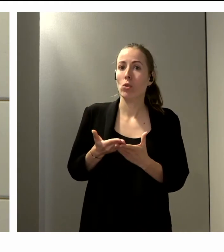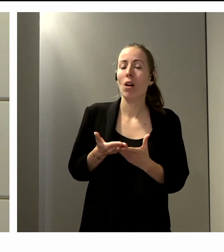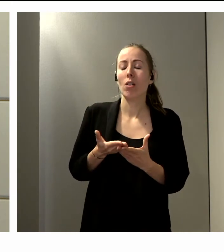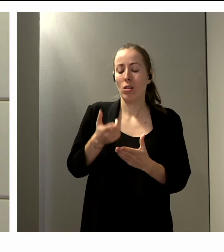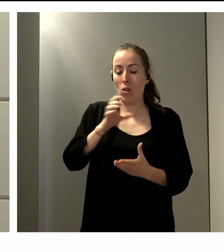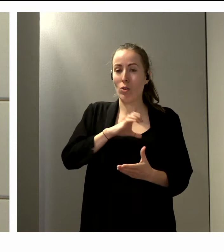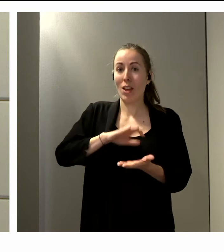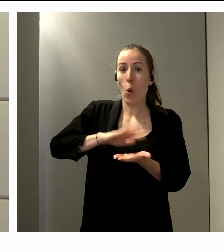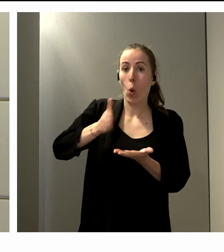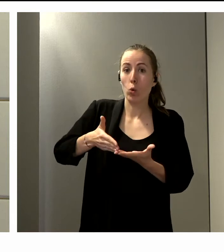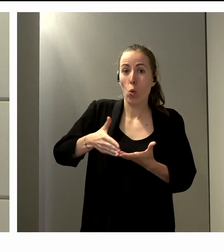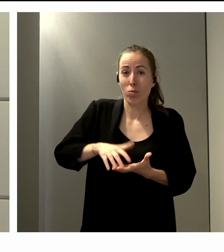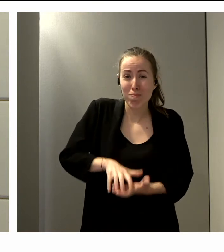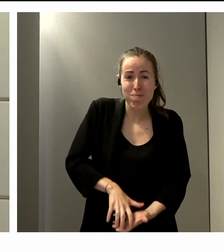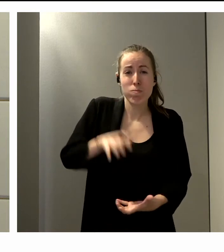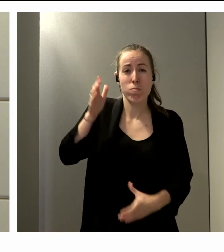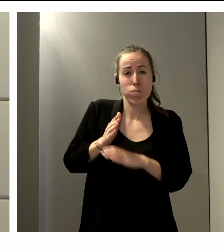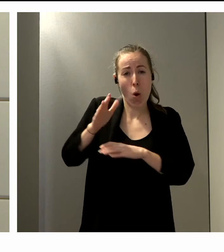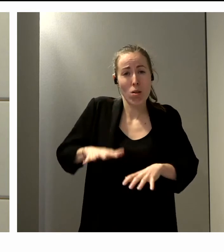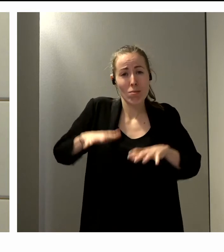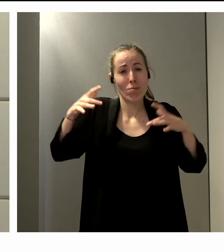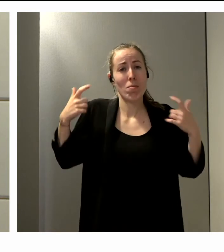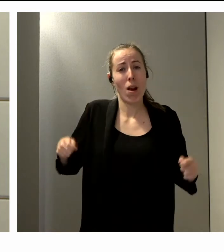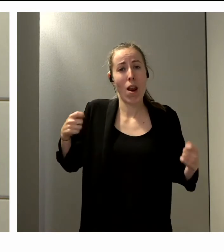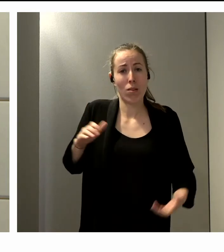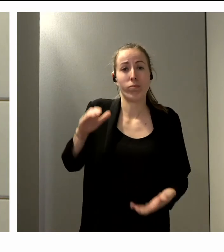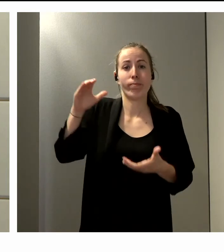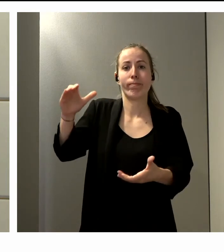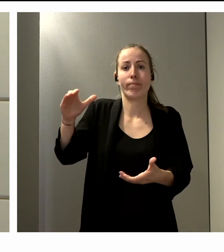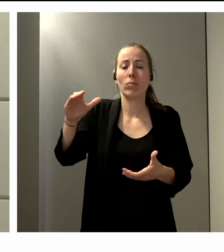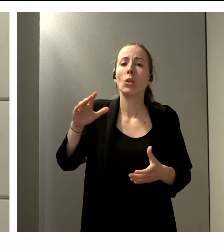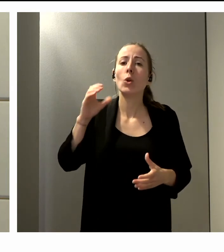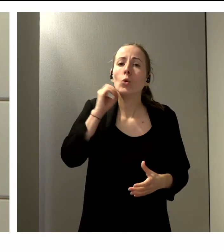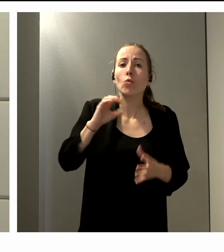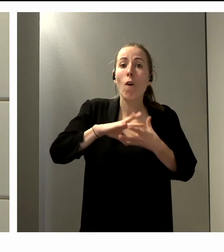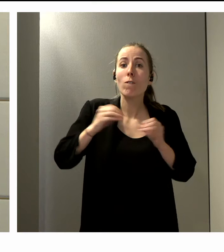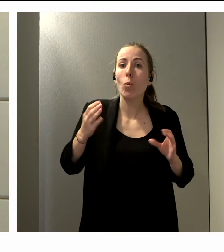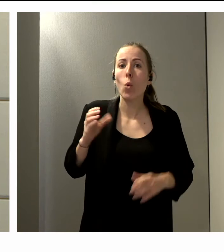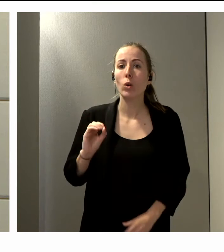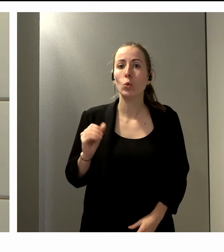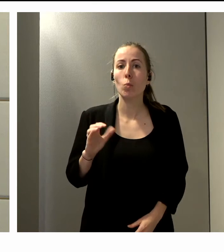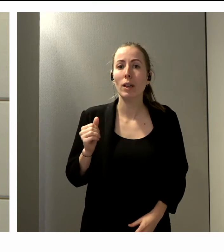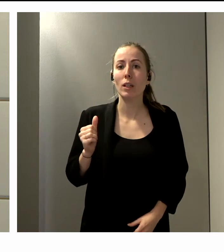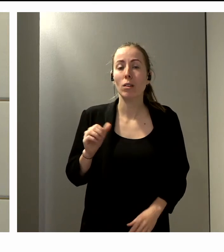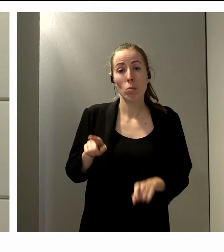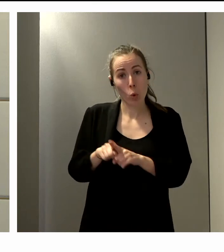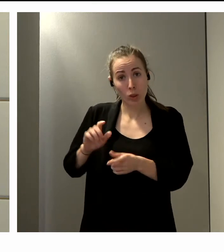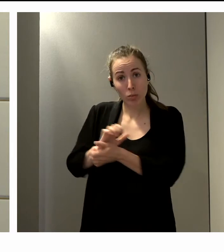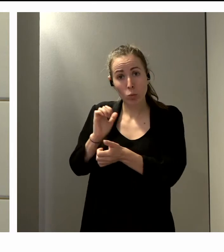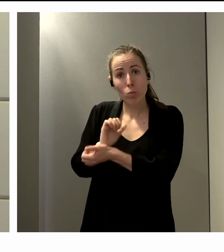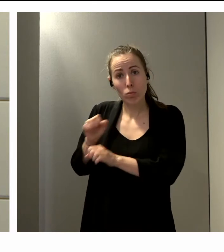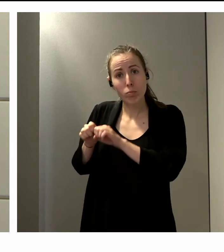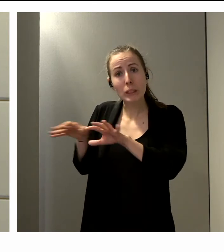de ressources qui sont pour la plupart numériques, mais également des publications. Donc pour